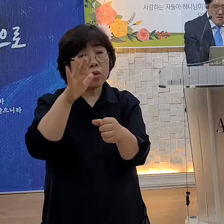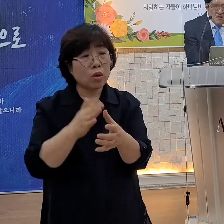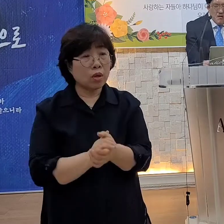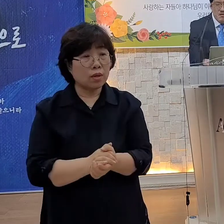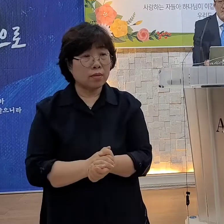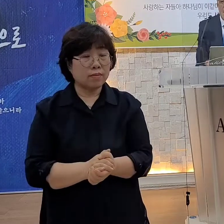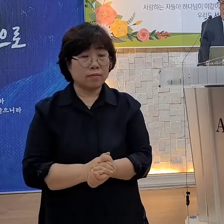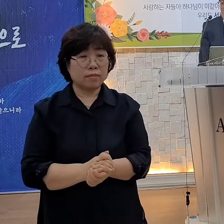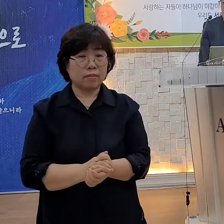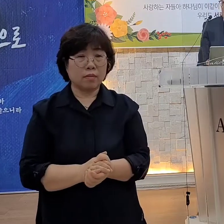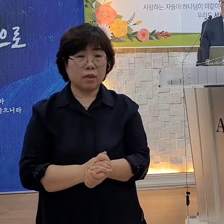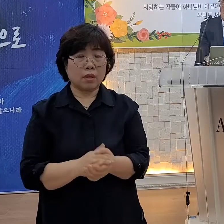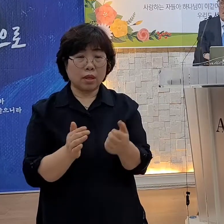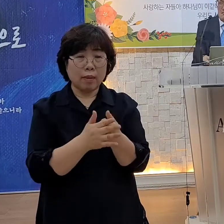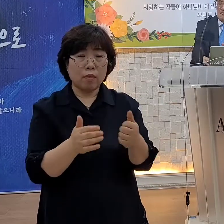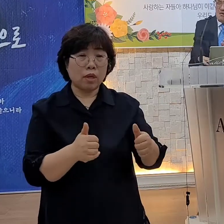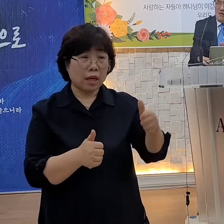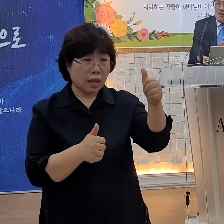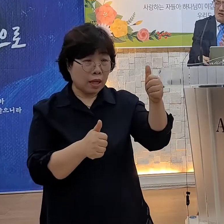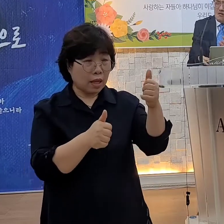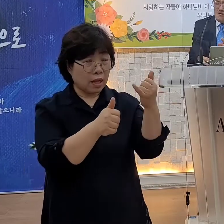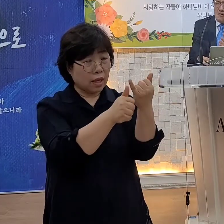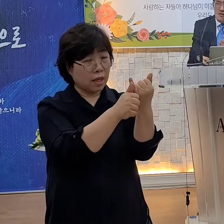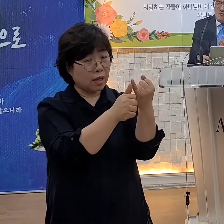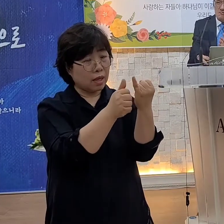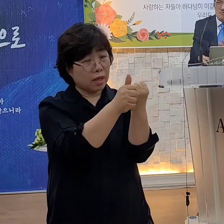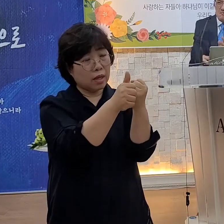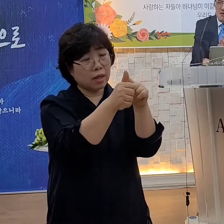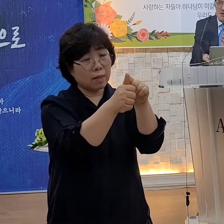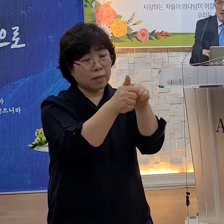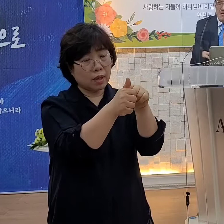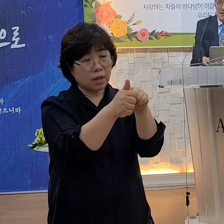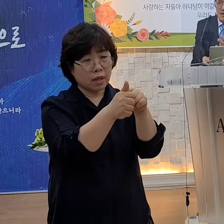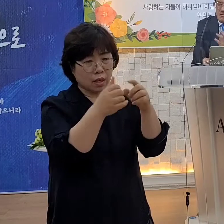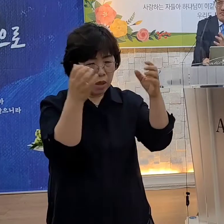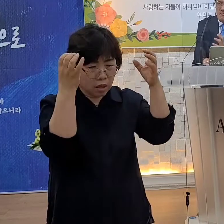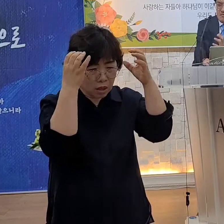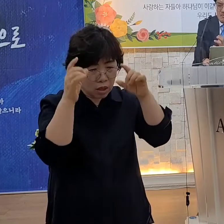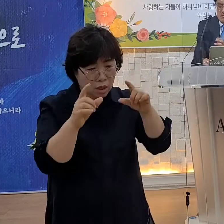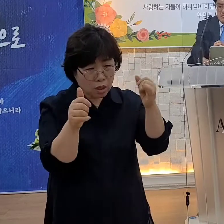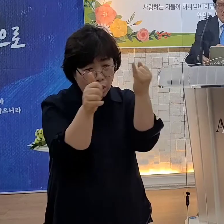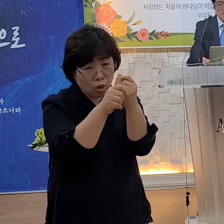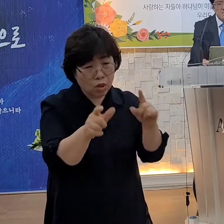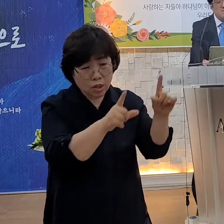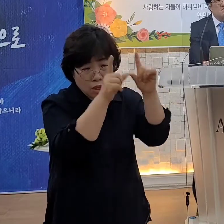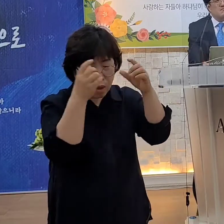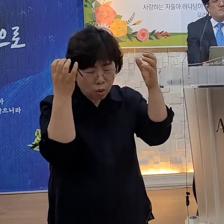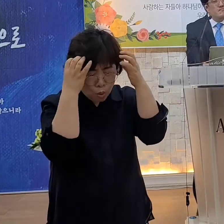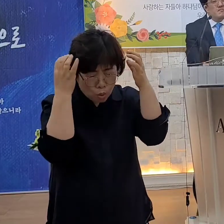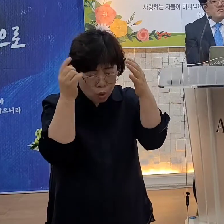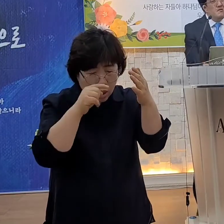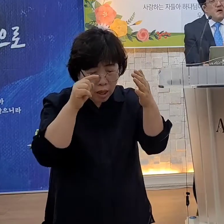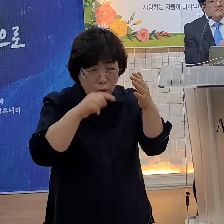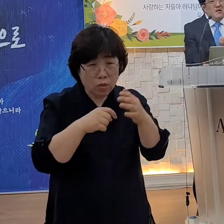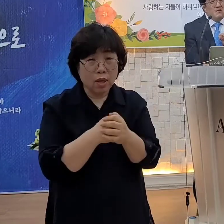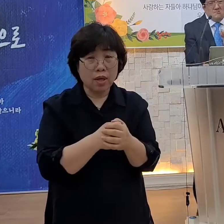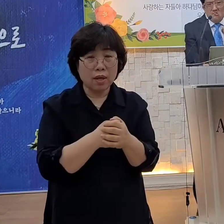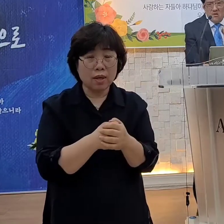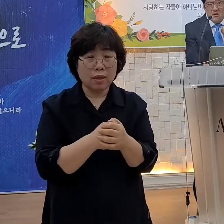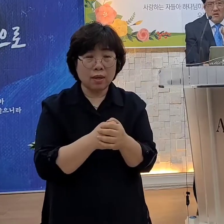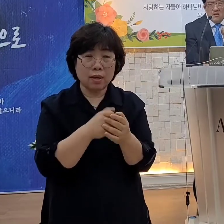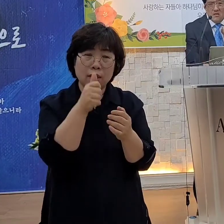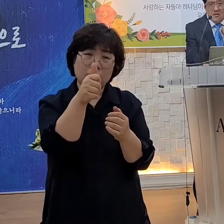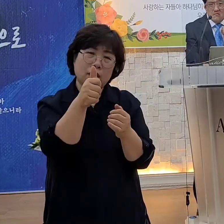그래서 남자는요. 이 결혼 생활의 이 고통 속에 이렇게 살다 보면 처음으로 이